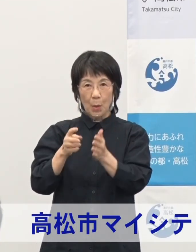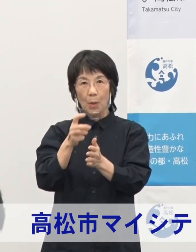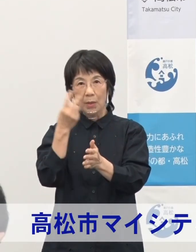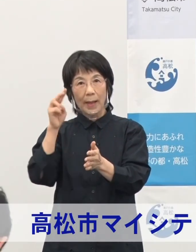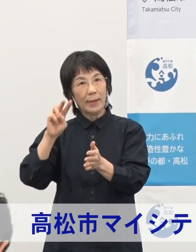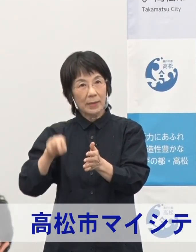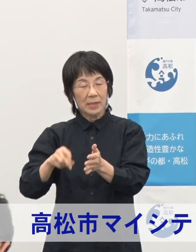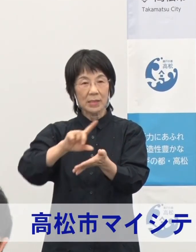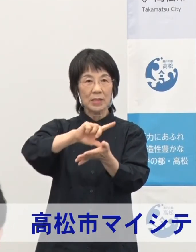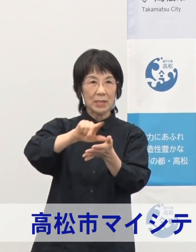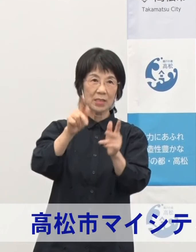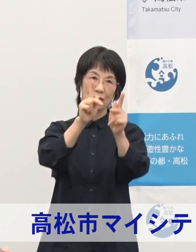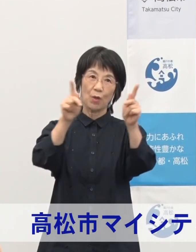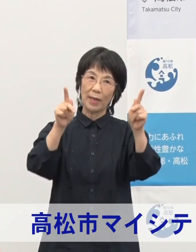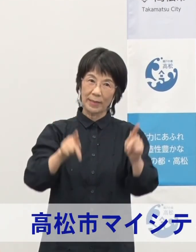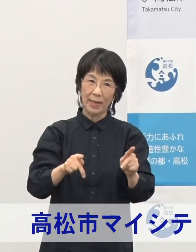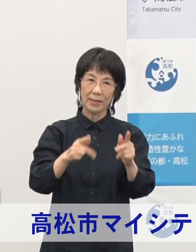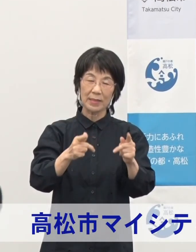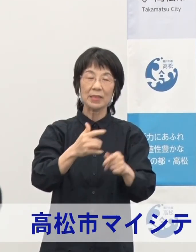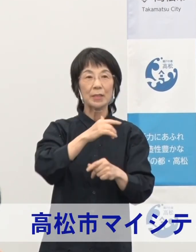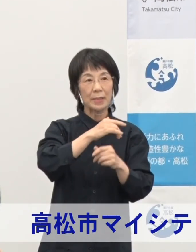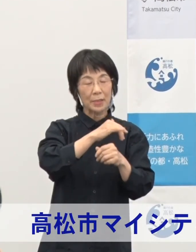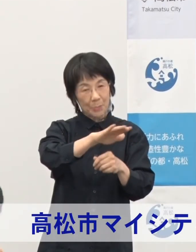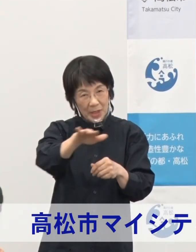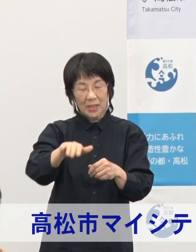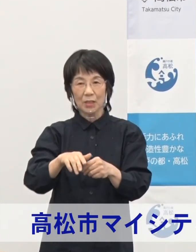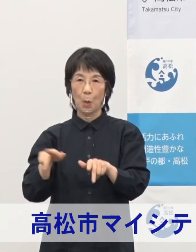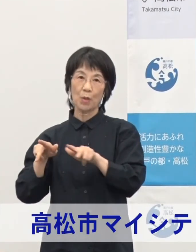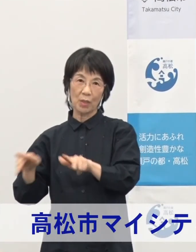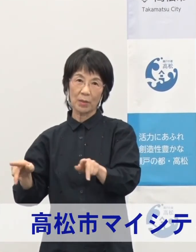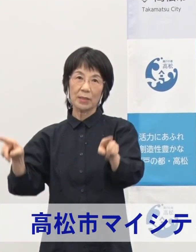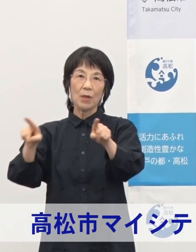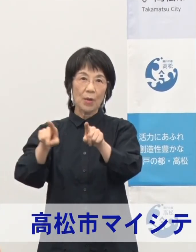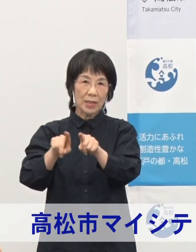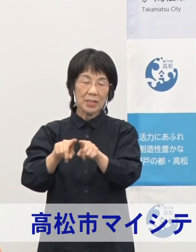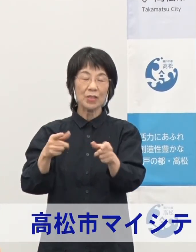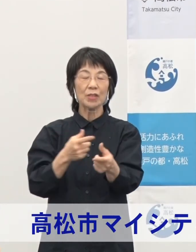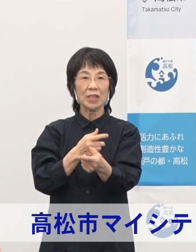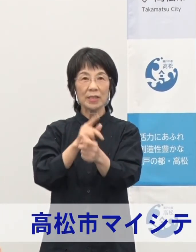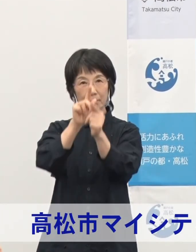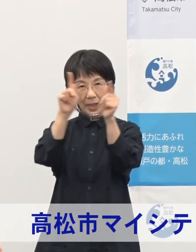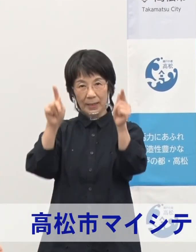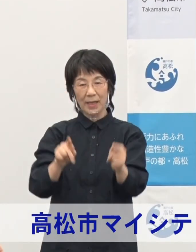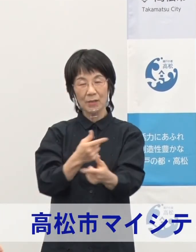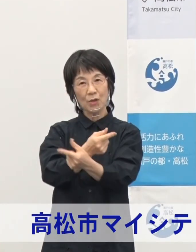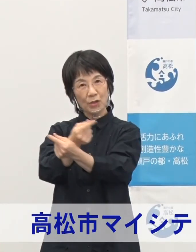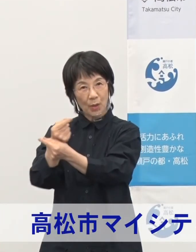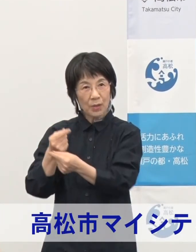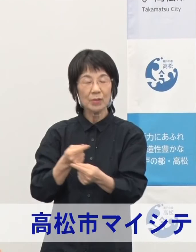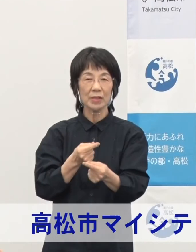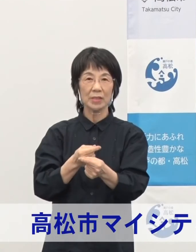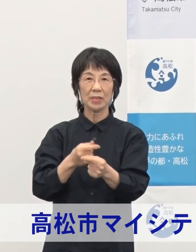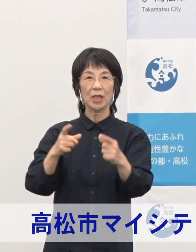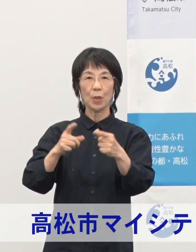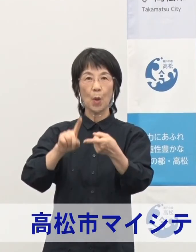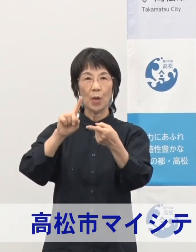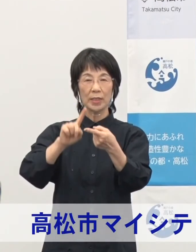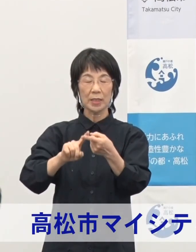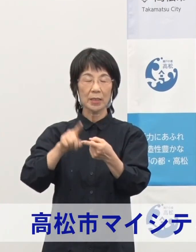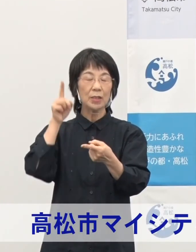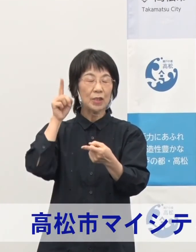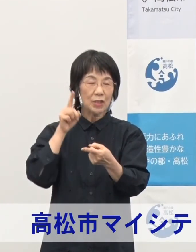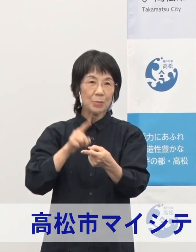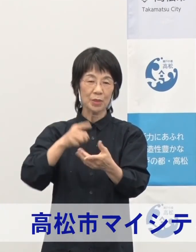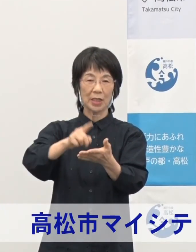て市民と行政の間で情報を課題を共通共有し合理的効率的に